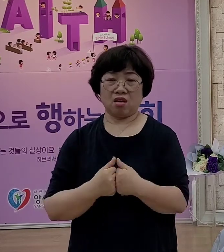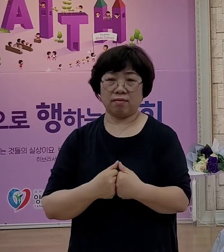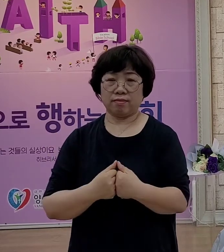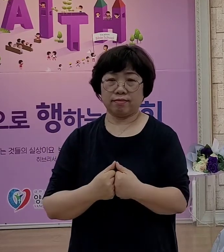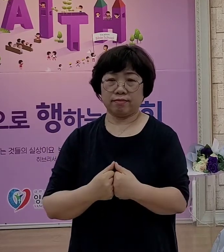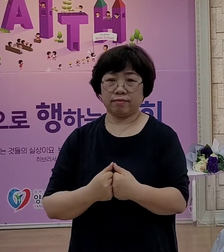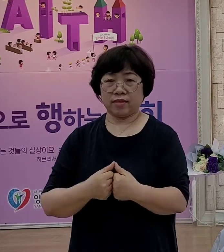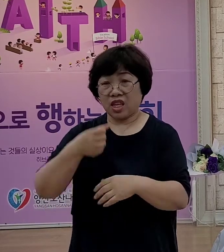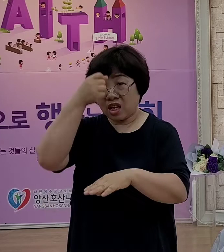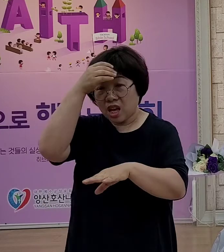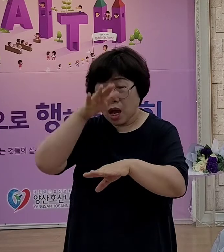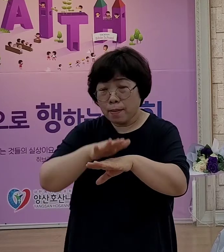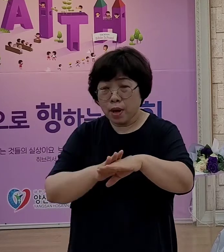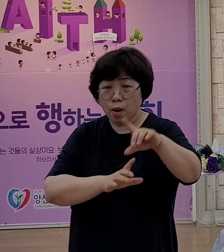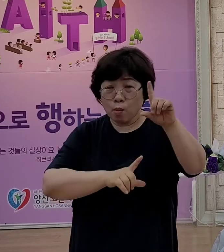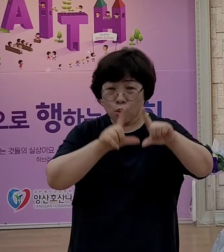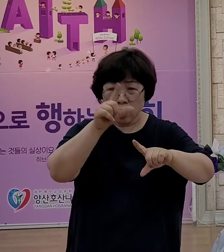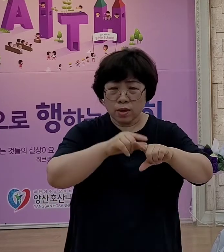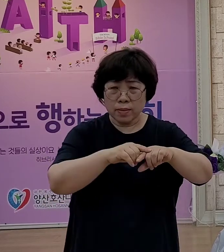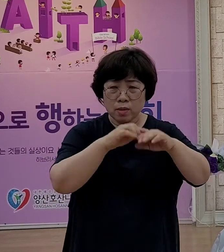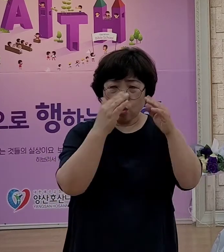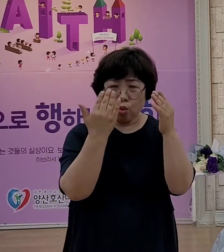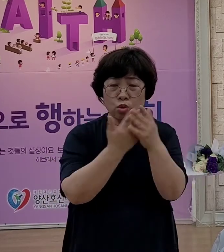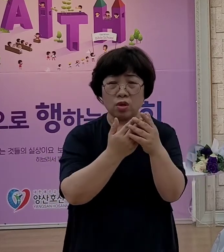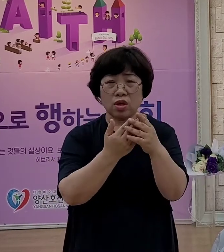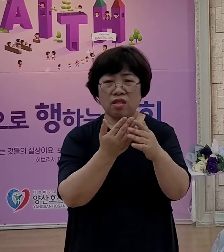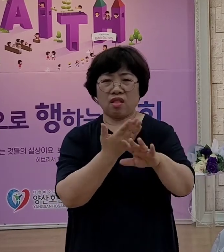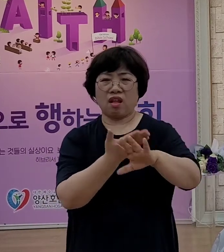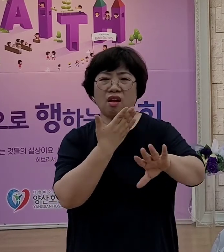자. 이 예배 시간에 이 모습이 다가 아니라니까요.